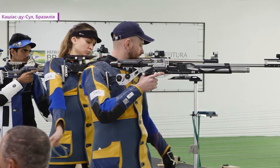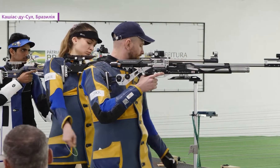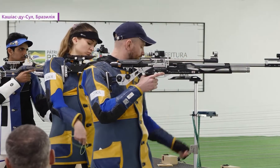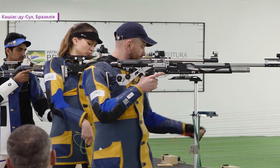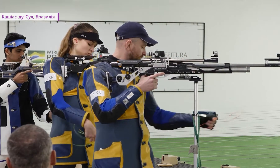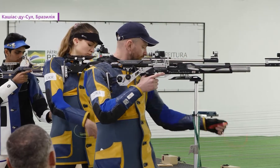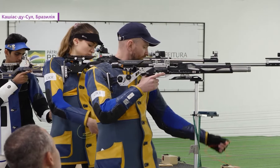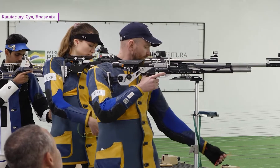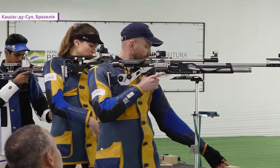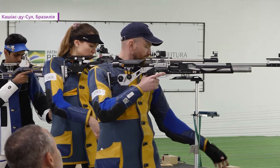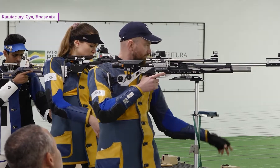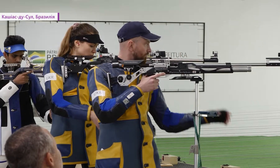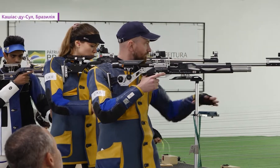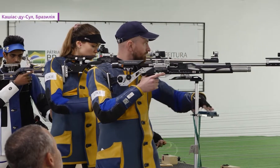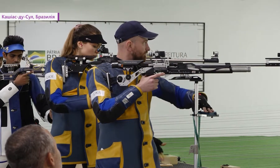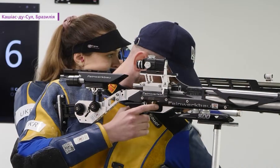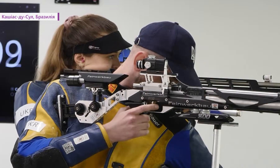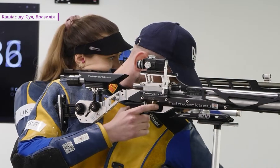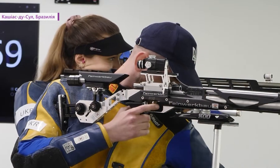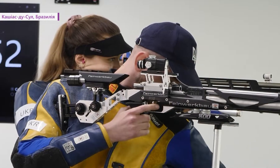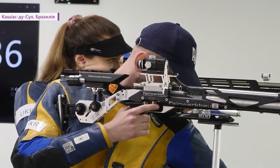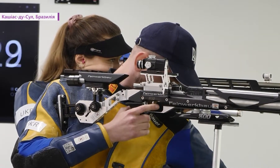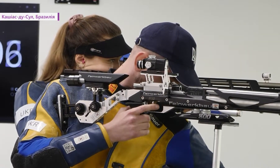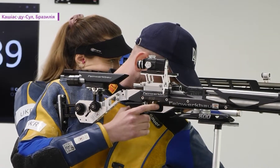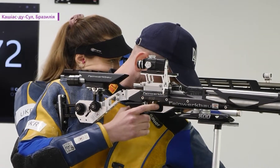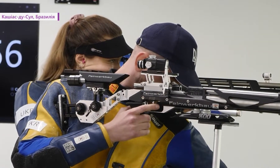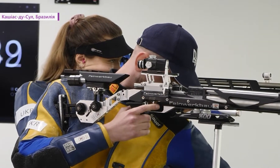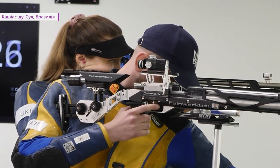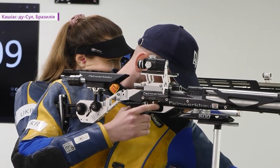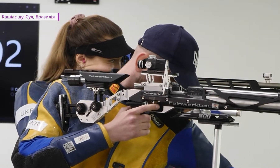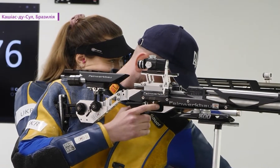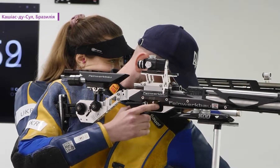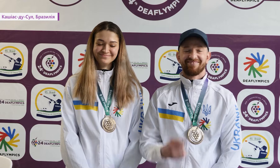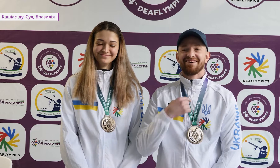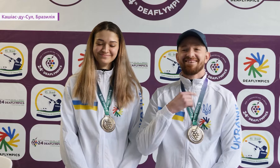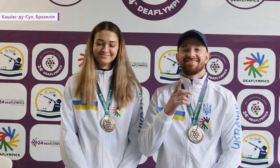нагорода стрільців-дефлімпійців – заслуга команди Віолети Ликової та Олександра Костика.